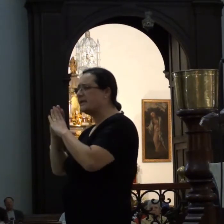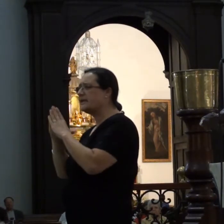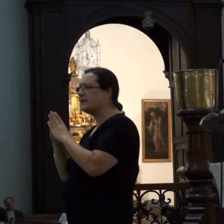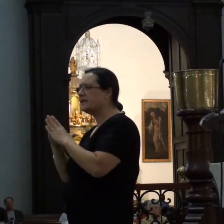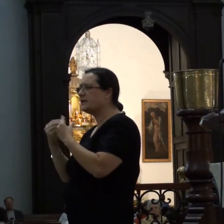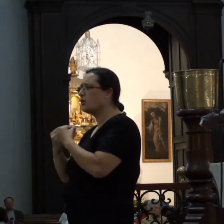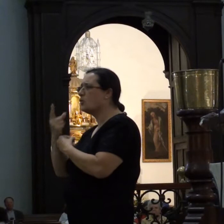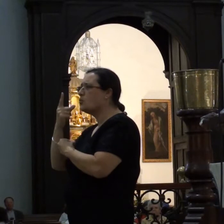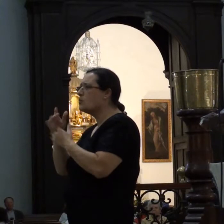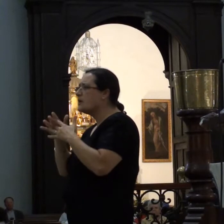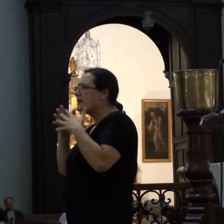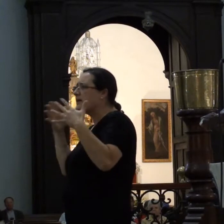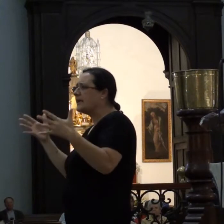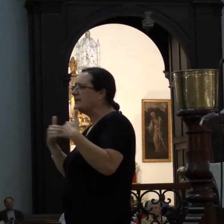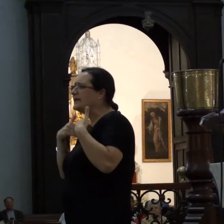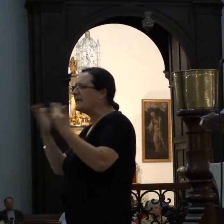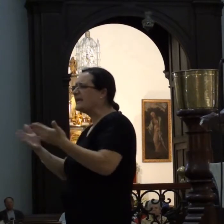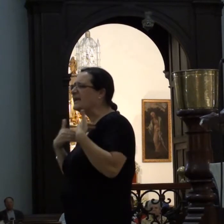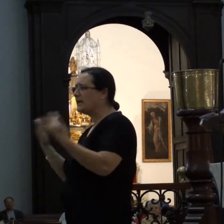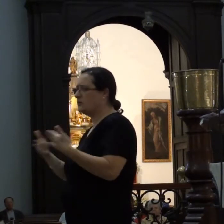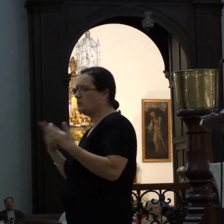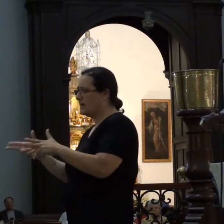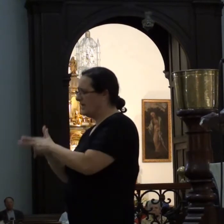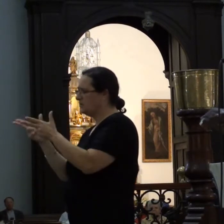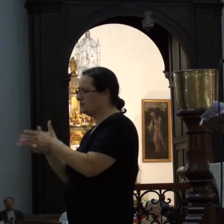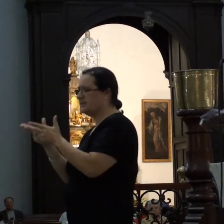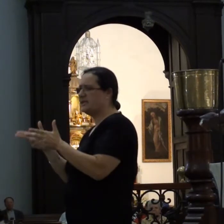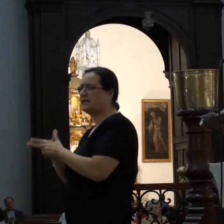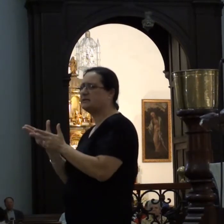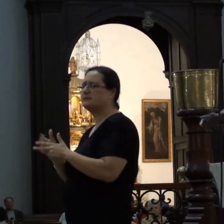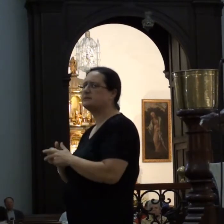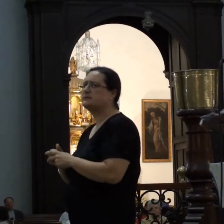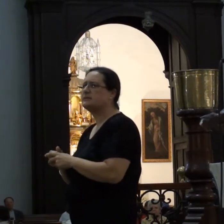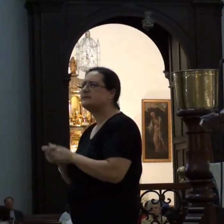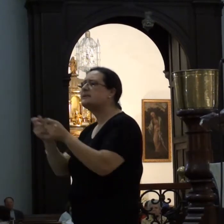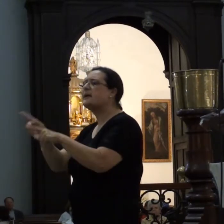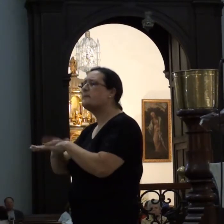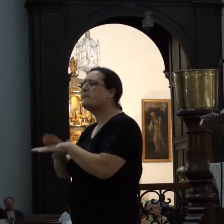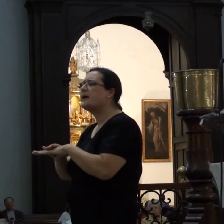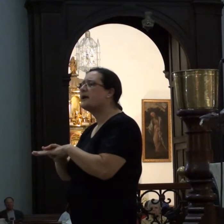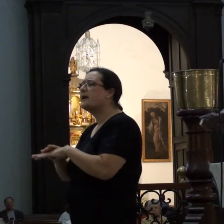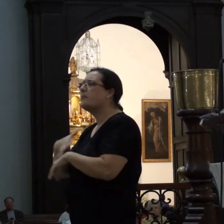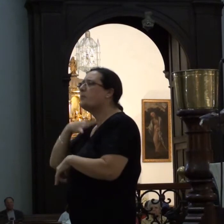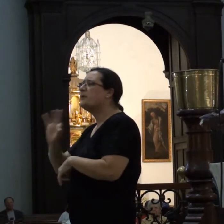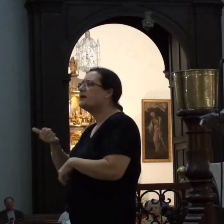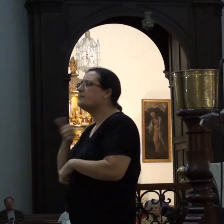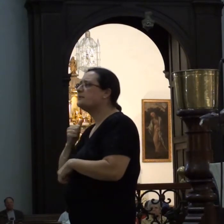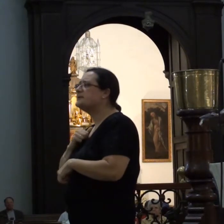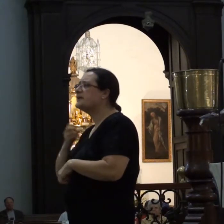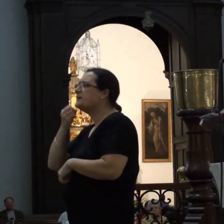enorme variedad de dones y carismas que son dados para la humanidad del bien común